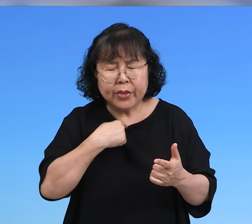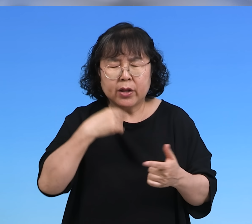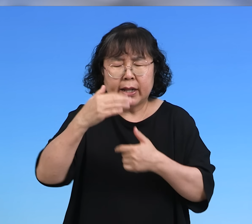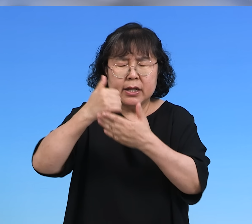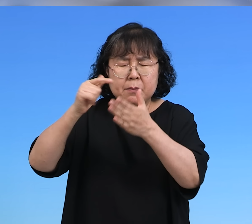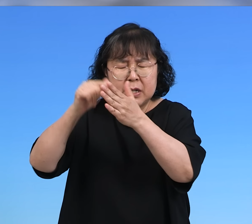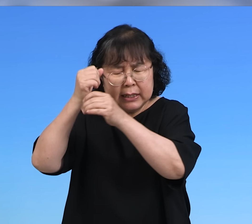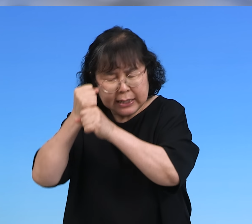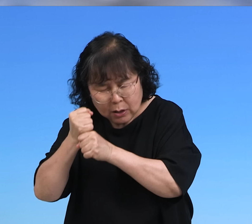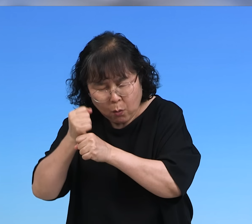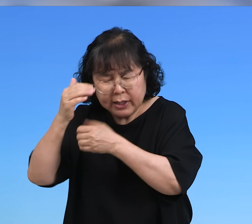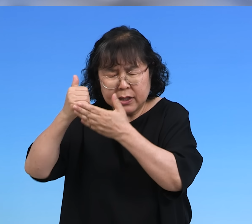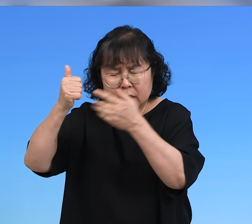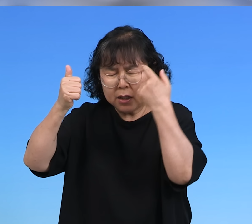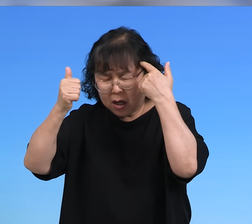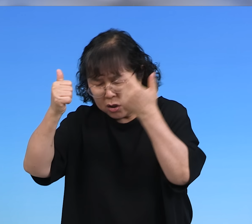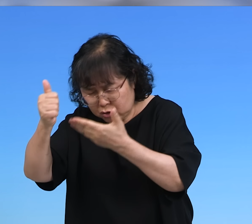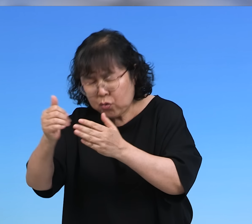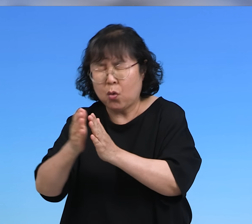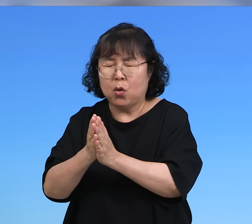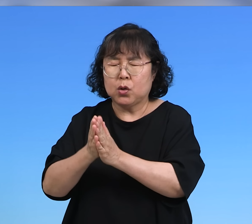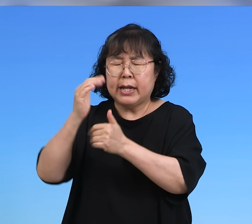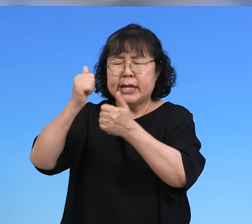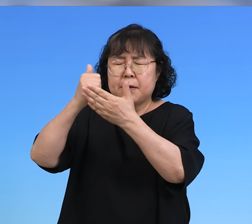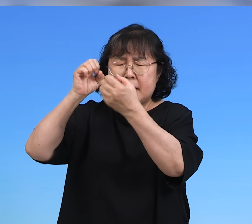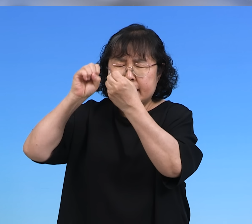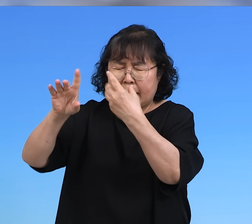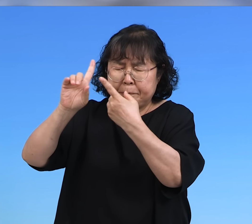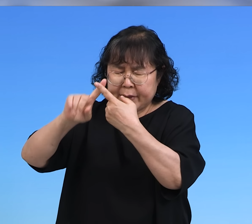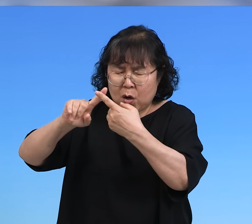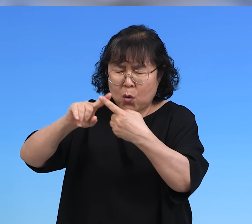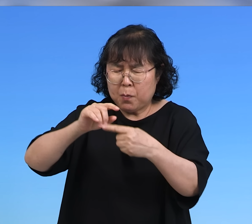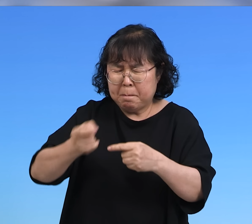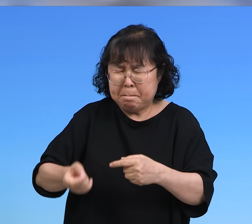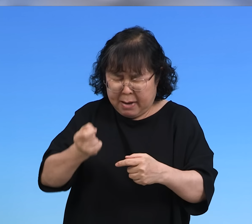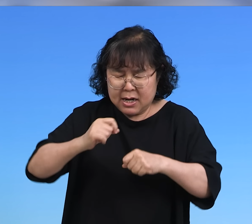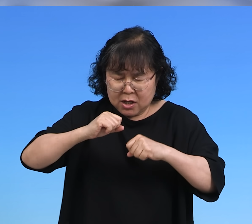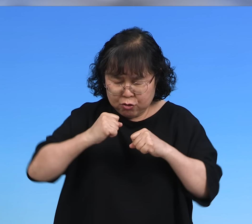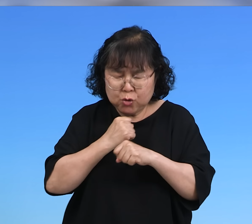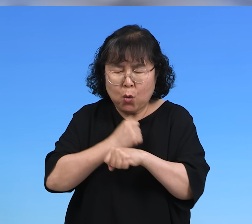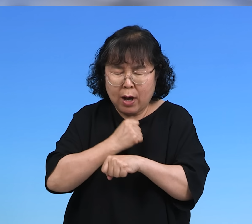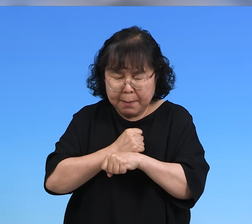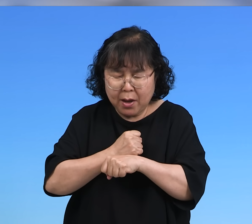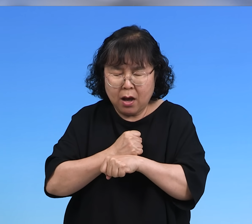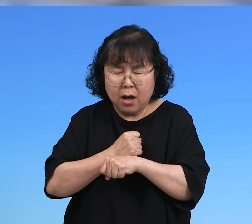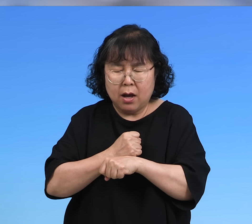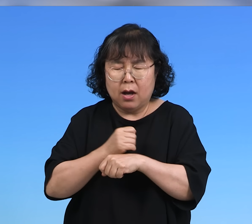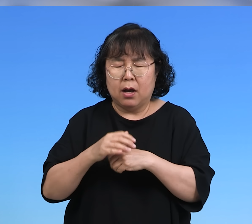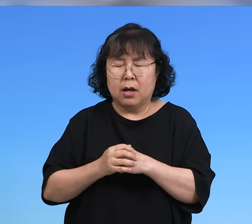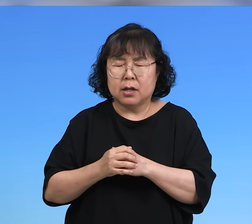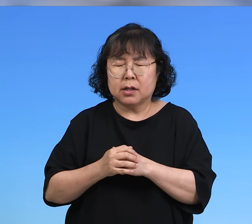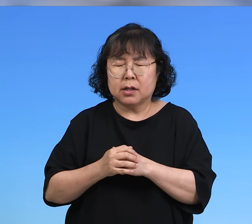의지하고 하나님께 묻고 하나님이 주시는 답을 따라 바로 그것을 순종하며, 하나님 여호수아 6장에서 내